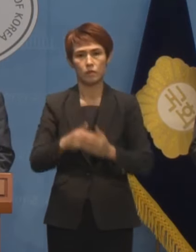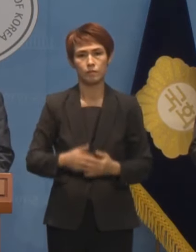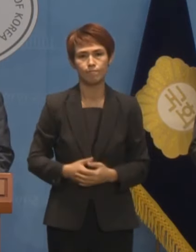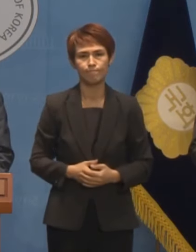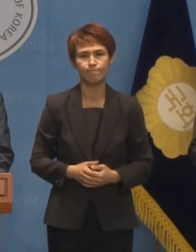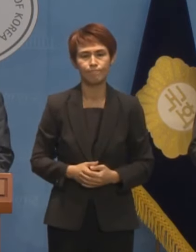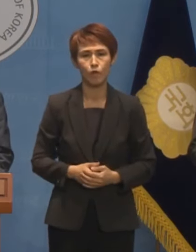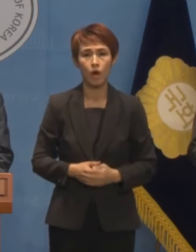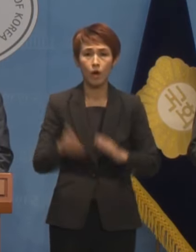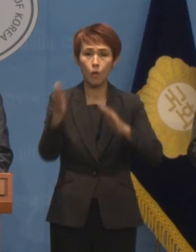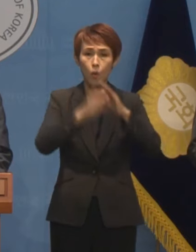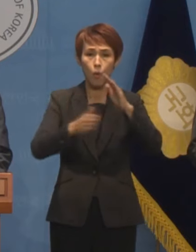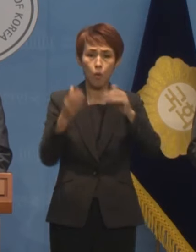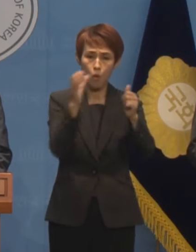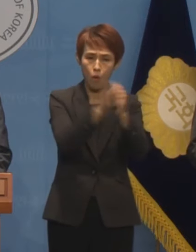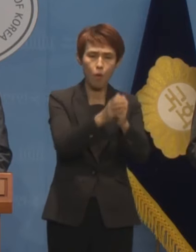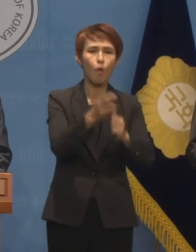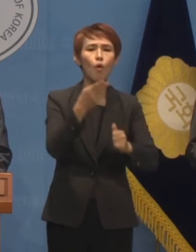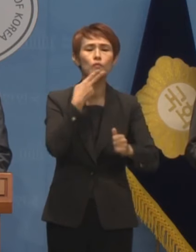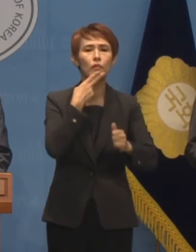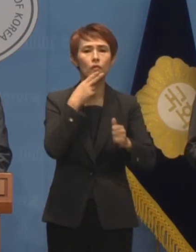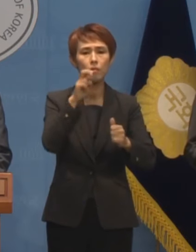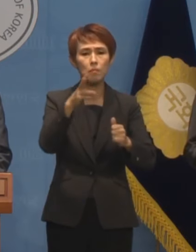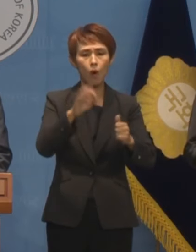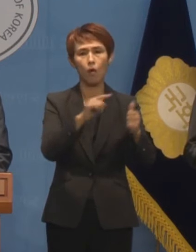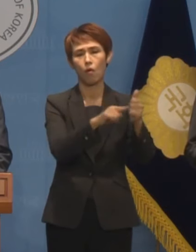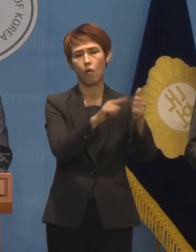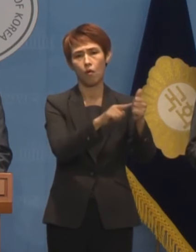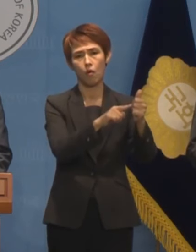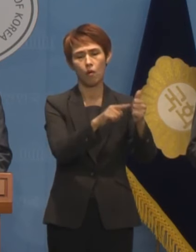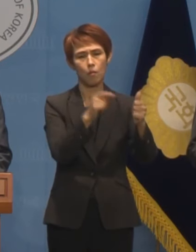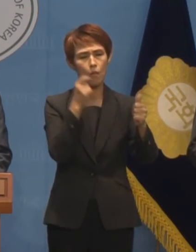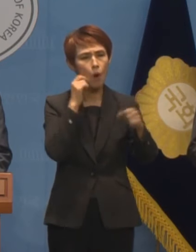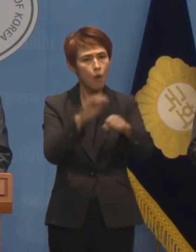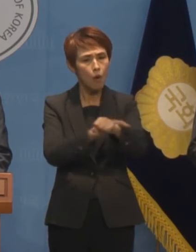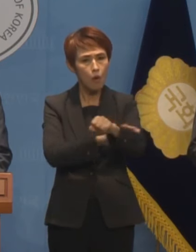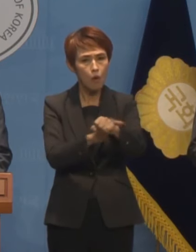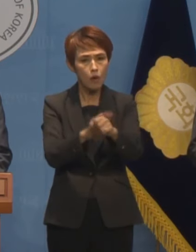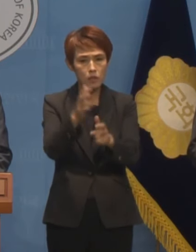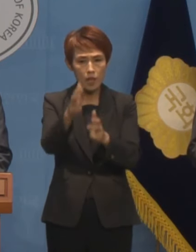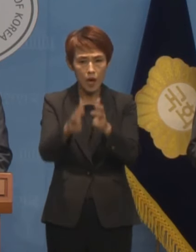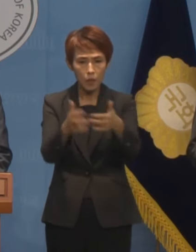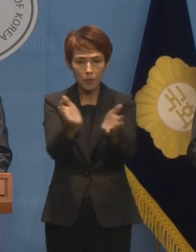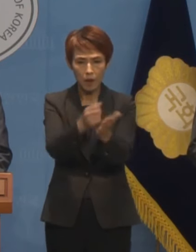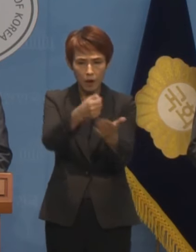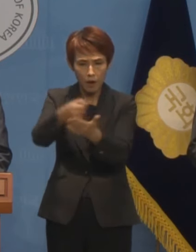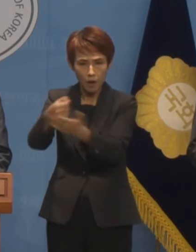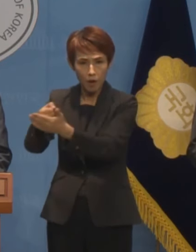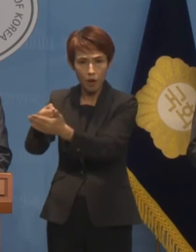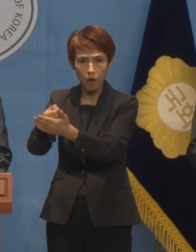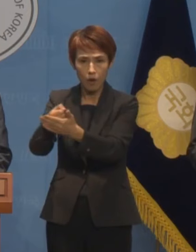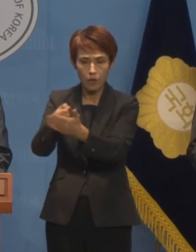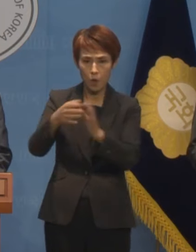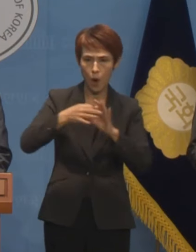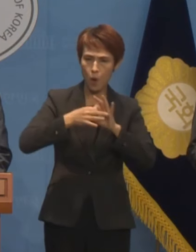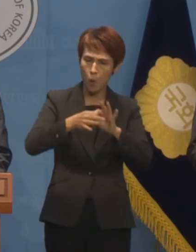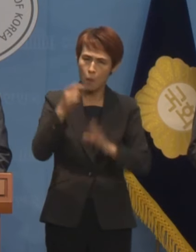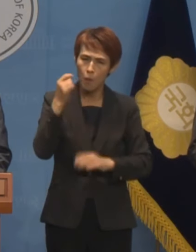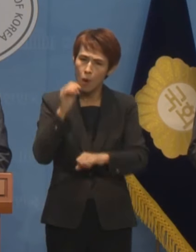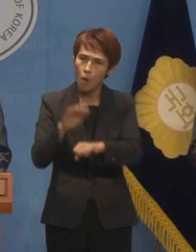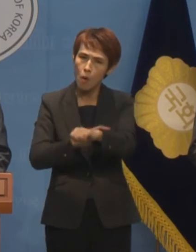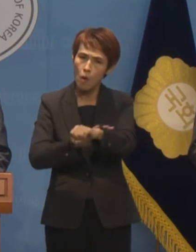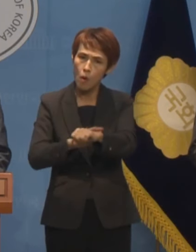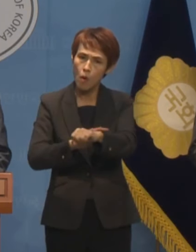아무런 공적 직책과 권한이 없는 명 씨가 어떻게 국가산단 후보지 선정에 이렇게 깊숙이 관여할 수